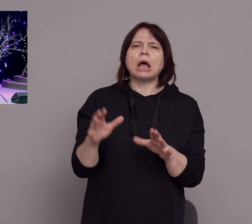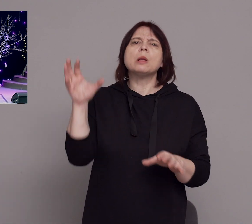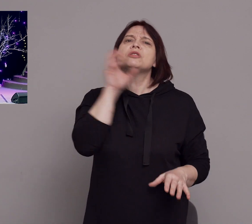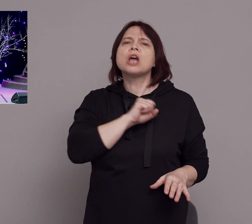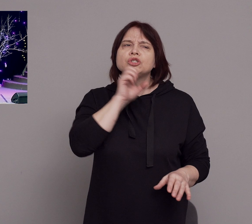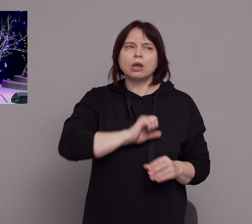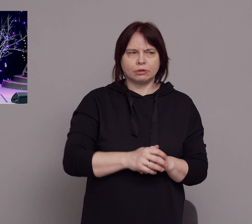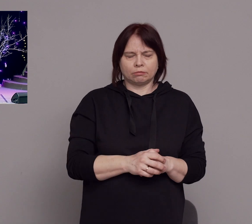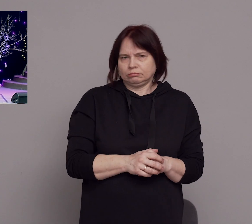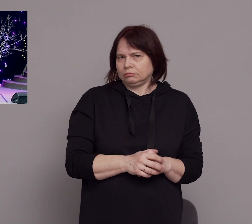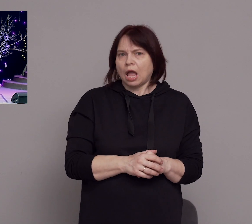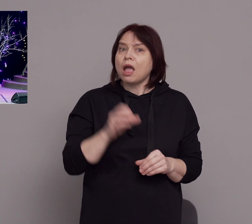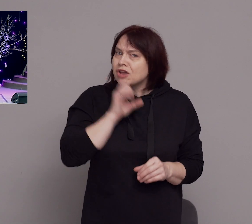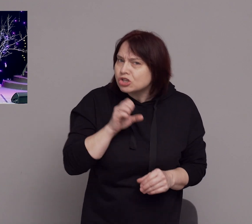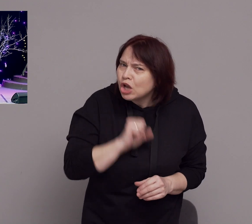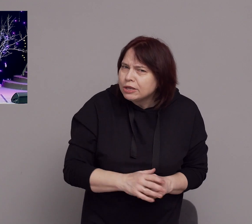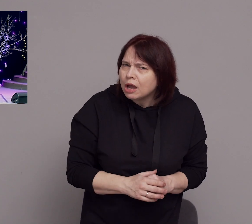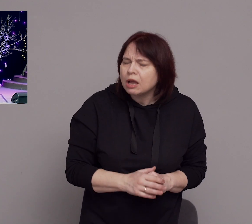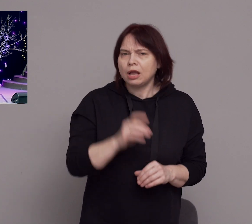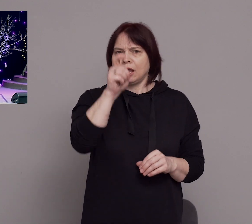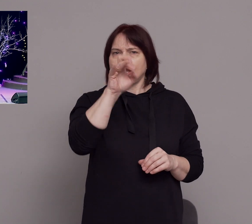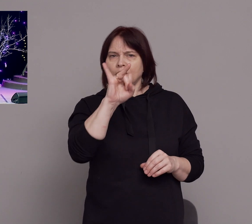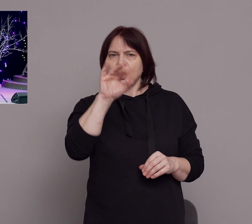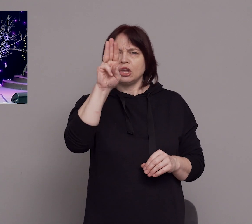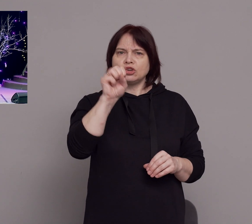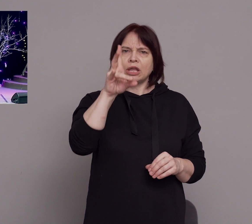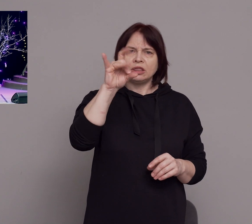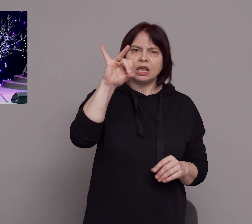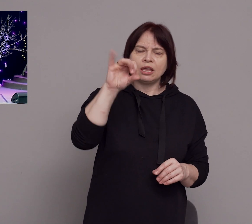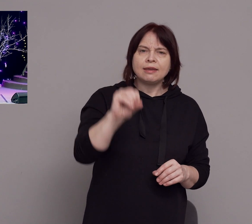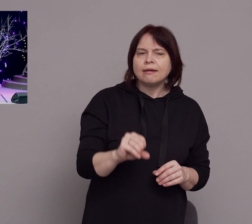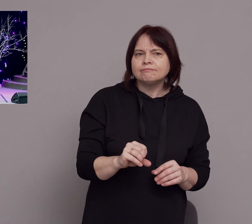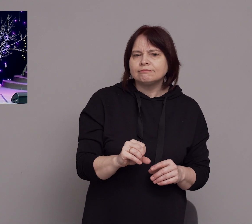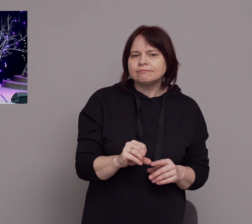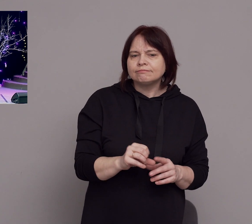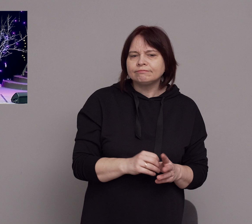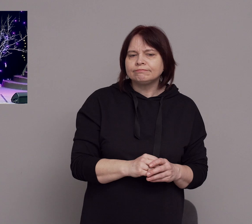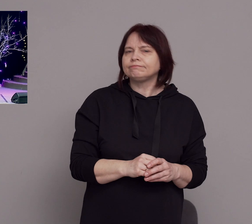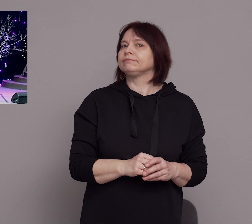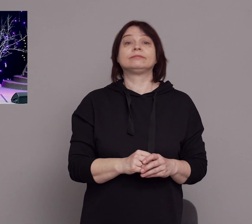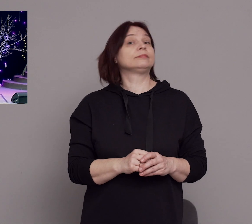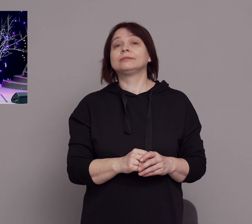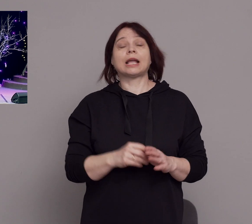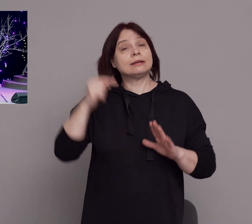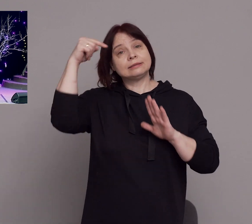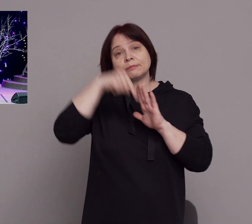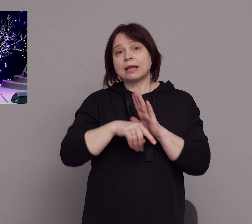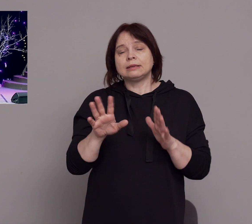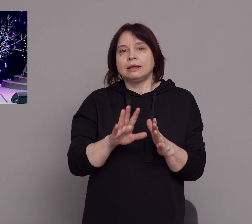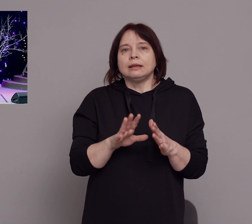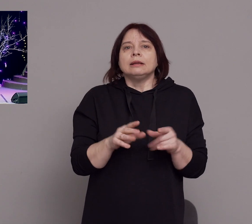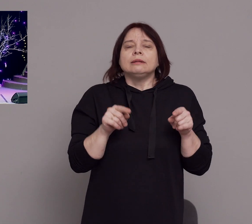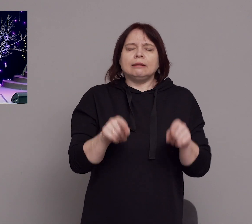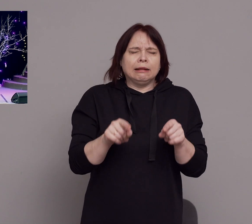Наиболее вероятный перевод этого слова, это означает, что он не почитал равенство Богу, то, за что нужно держаться